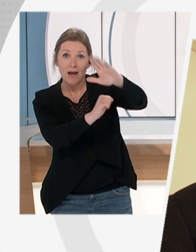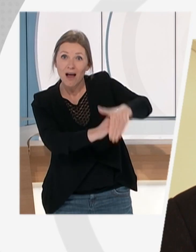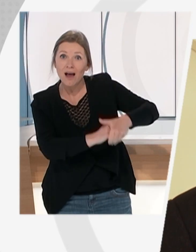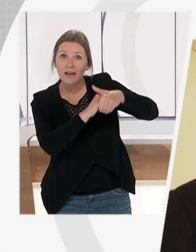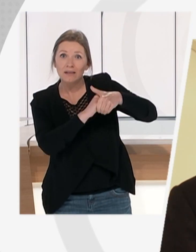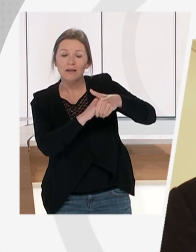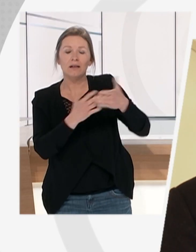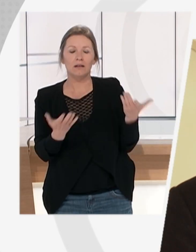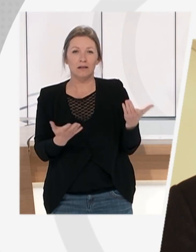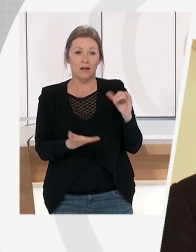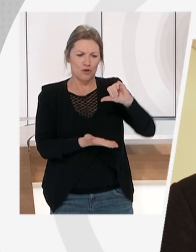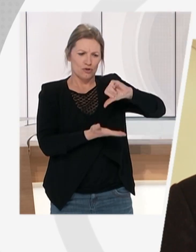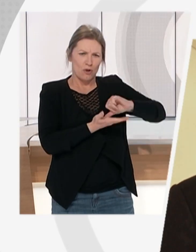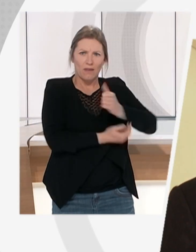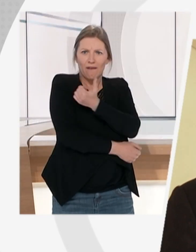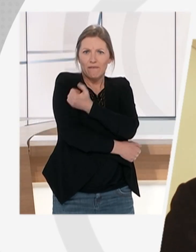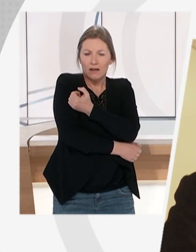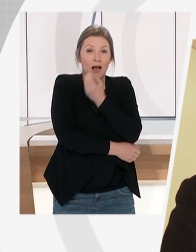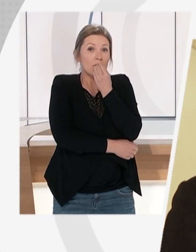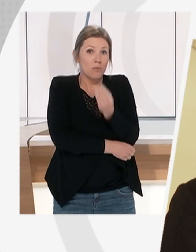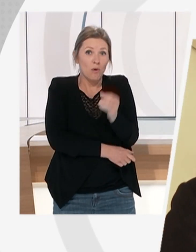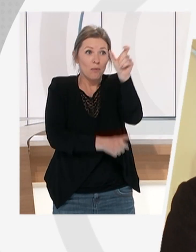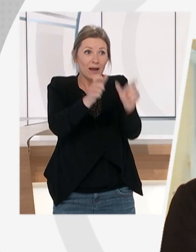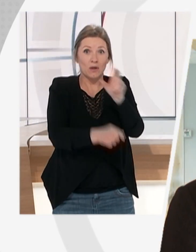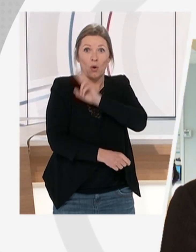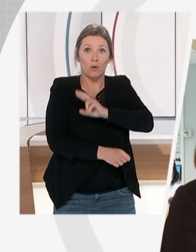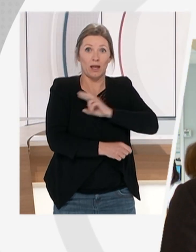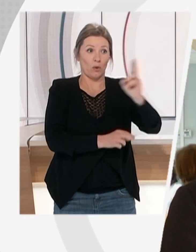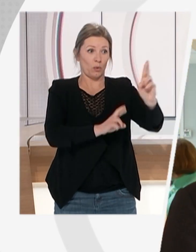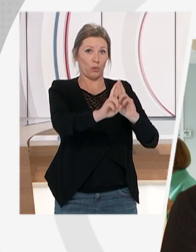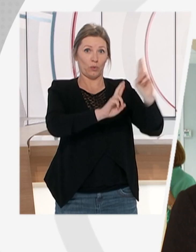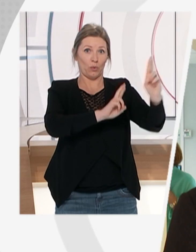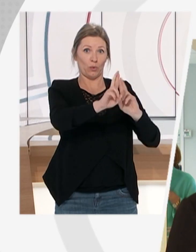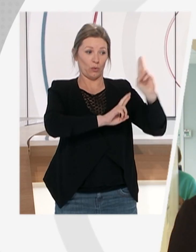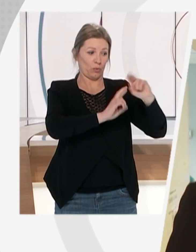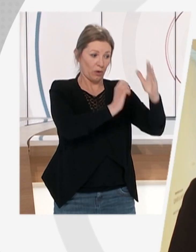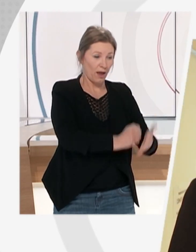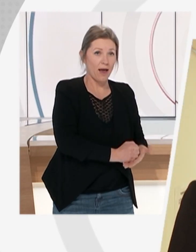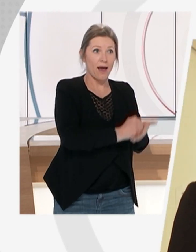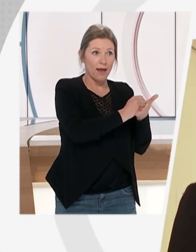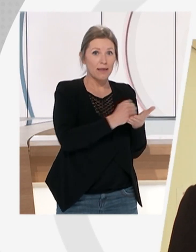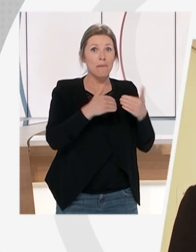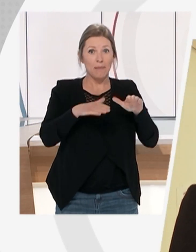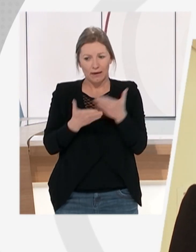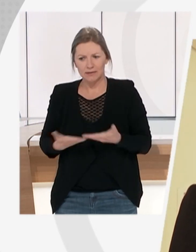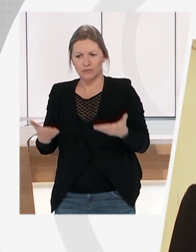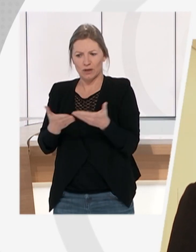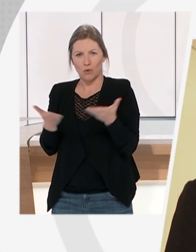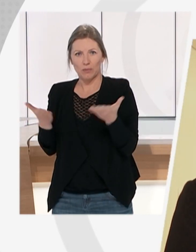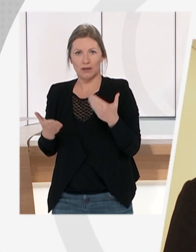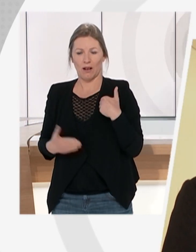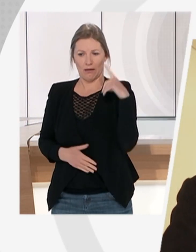a notre centre de vaccination a été armé, ainsi que le centre de prélèvement par des personnes qui sont revenues de leur